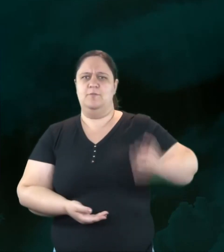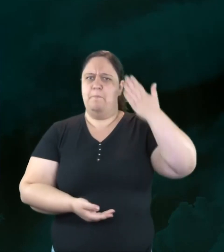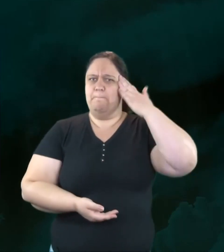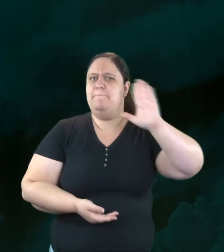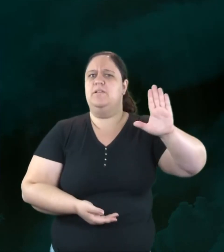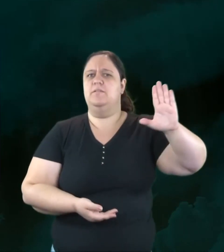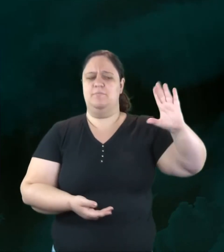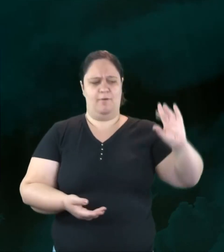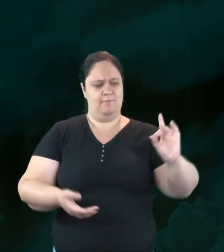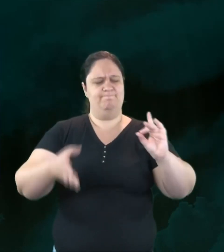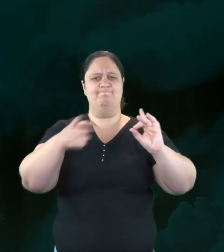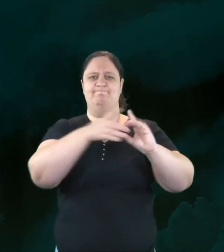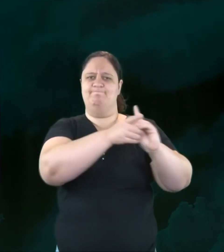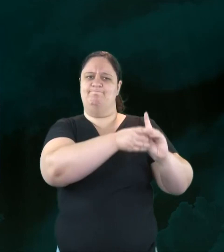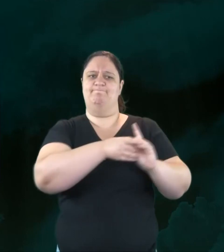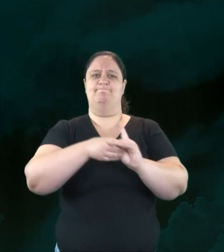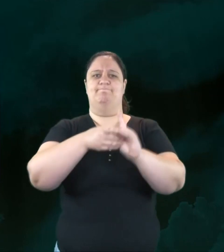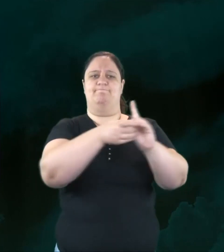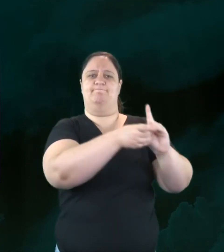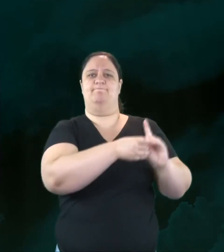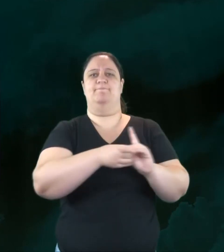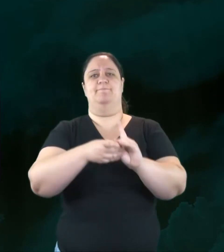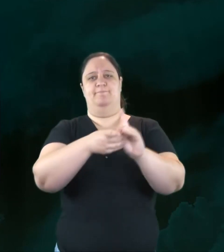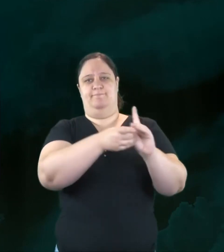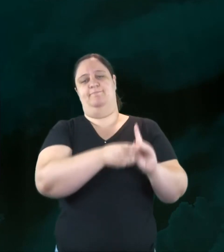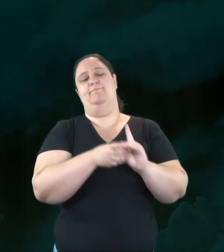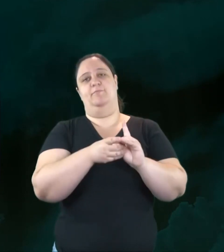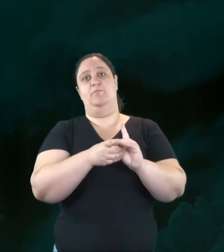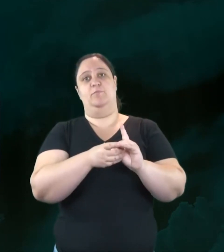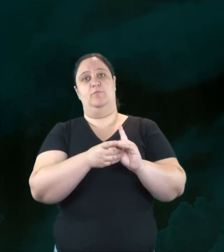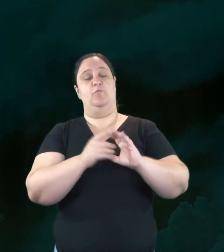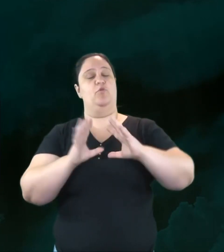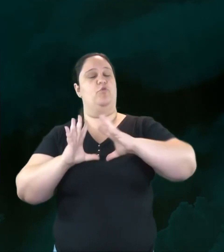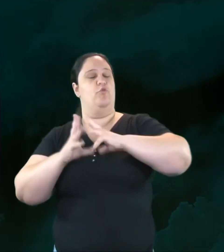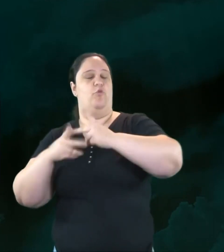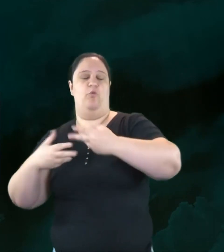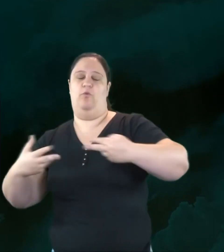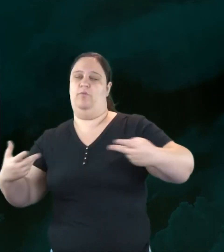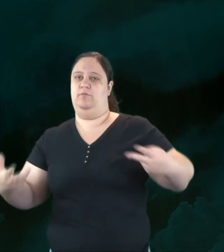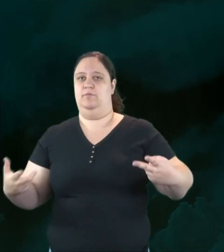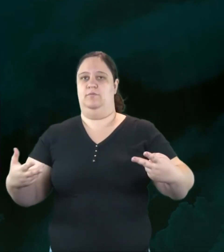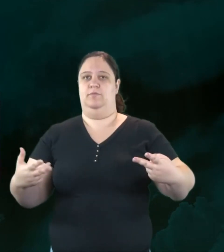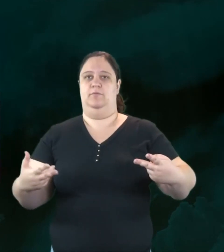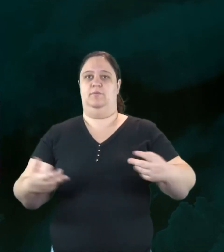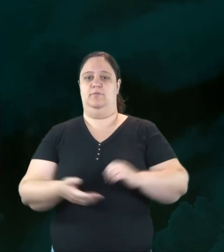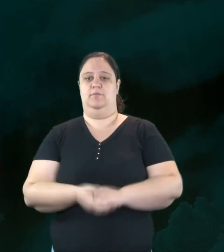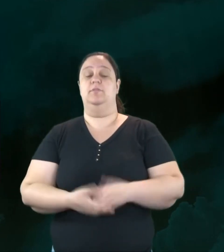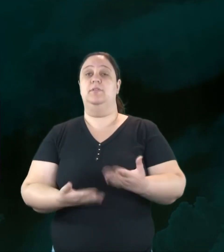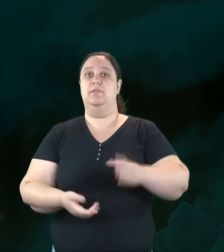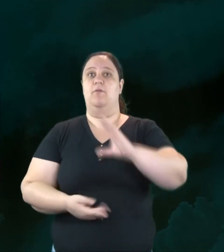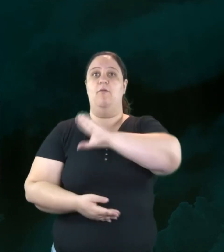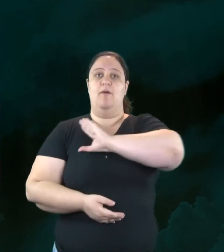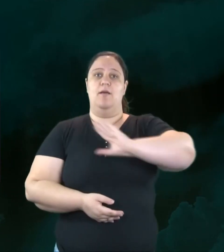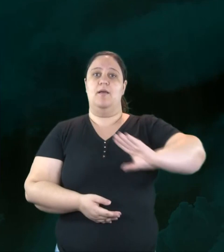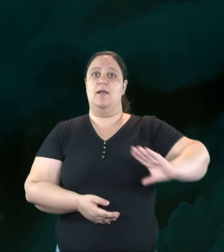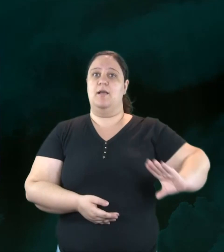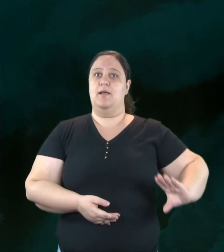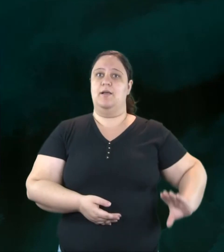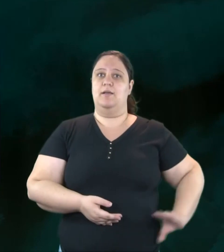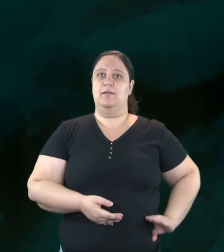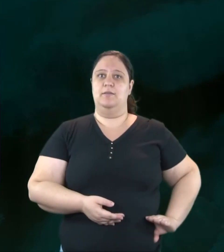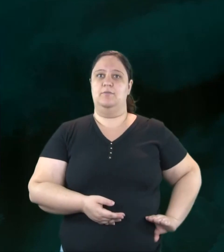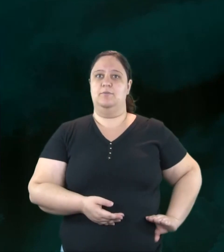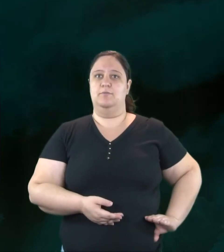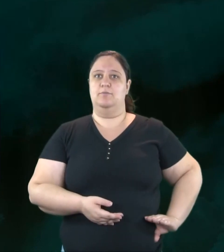união, ponto de conexão de todas as coisas, para não dizer ele é o cabeça